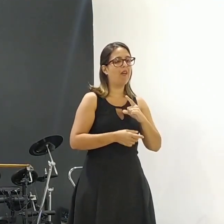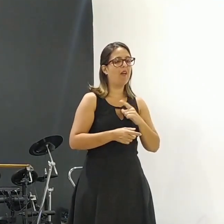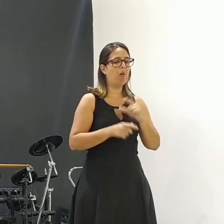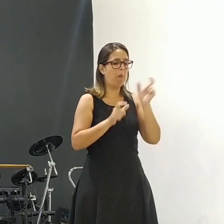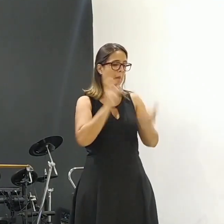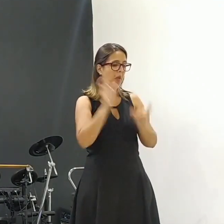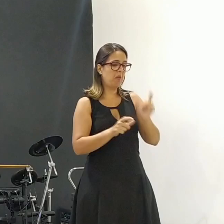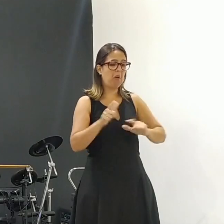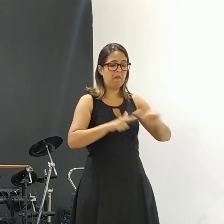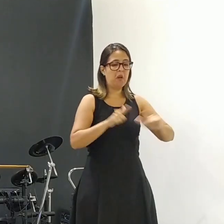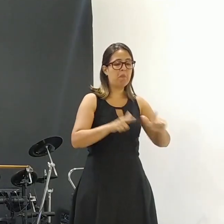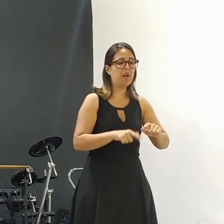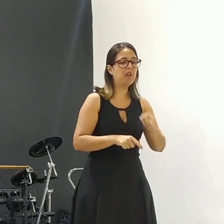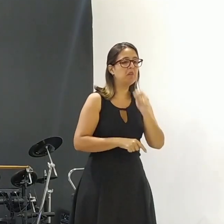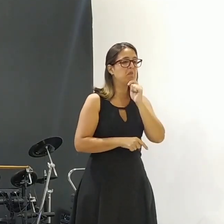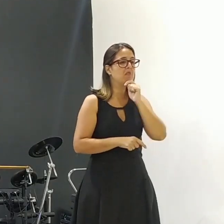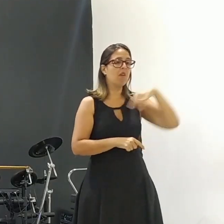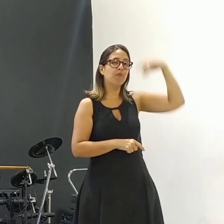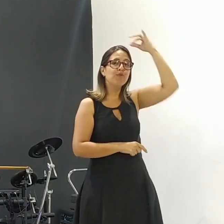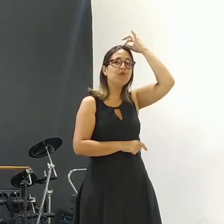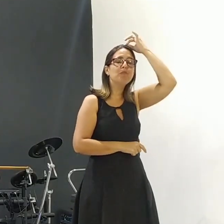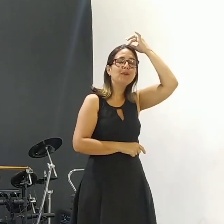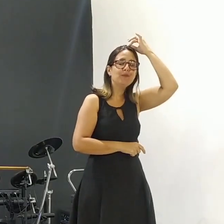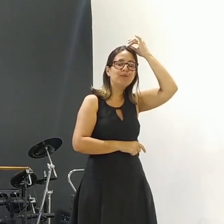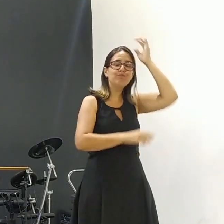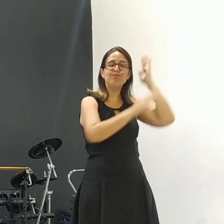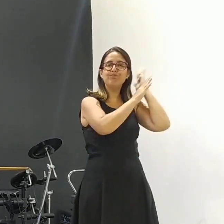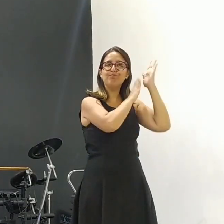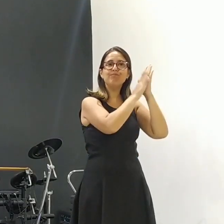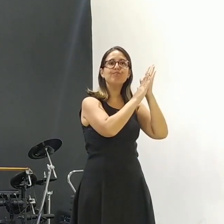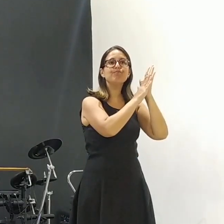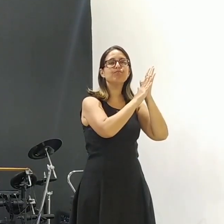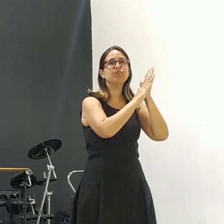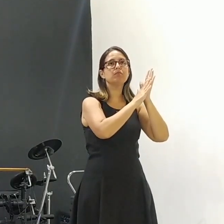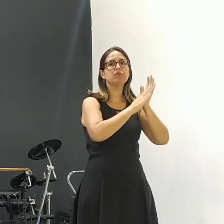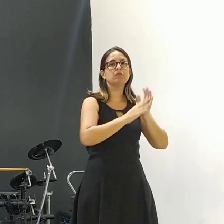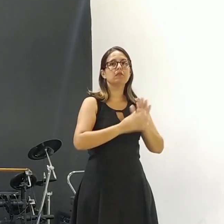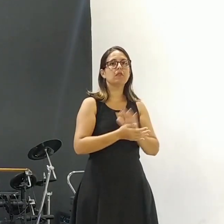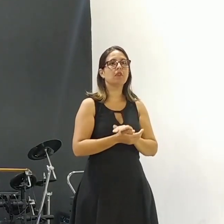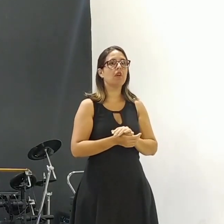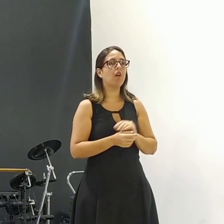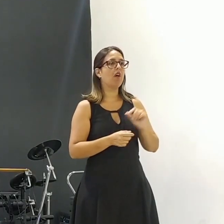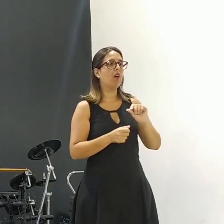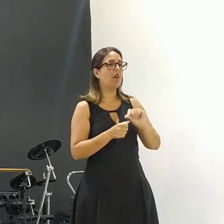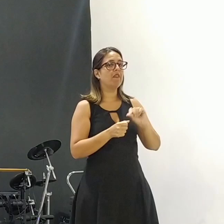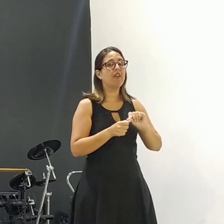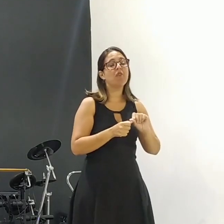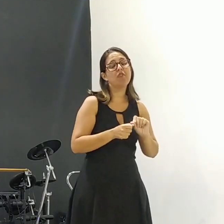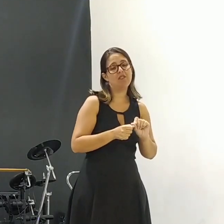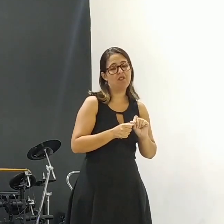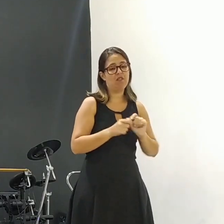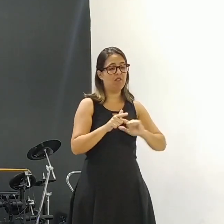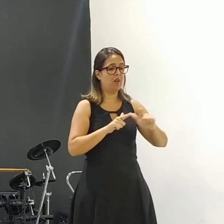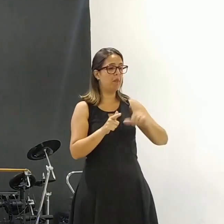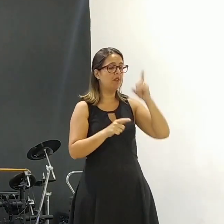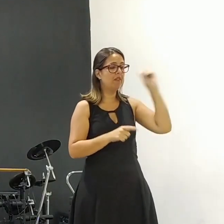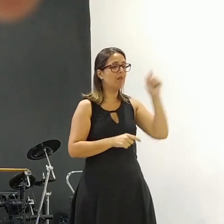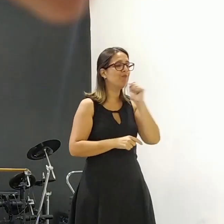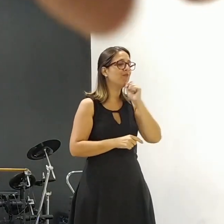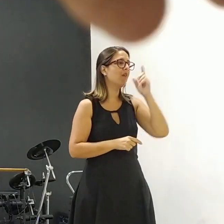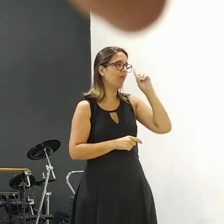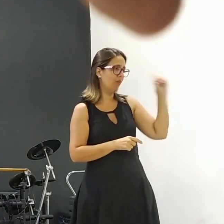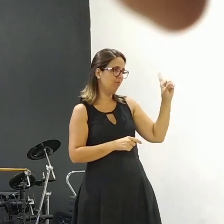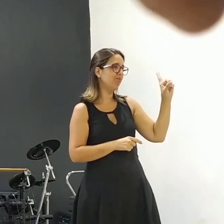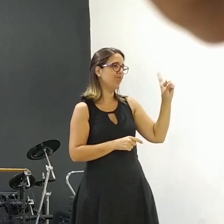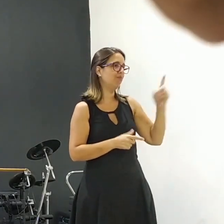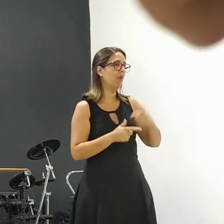fruto, né? E aí a gente ouve aquela palavra aí que muita gente diz: está fazendo a obra de Deus sem Deus, né?